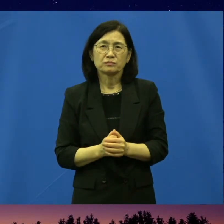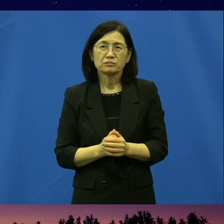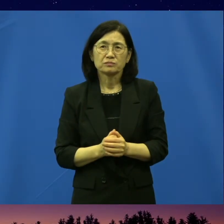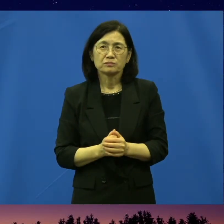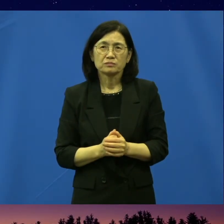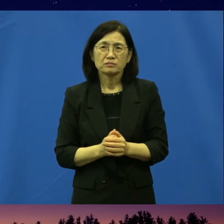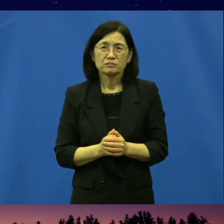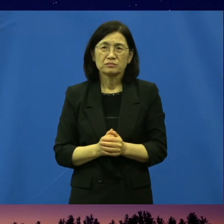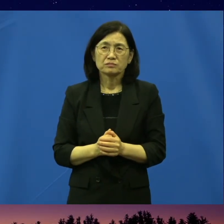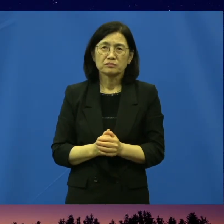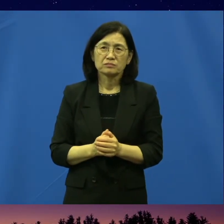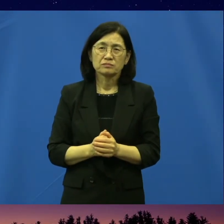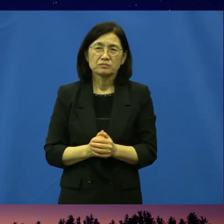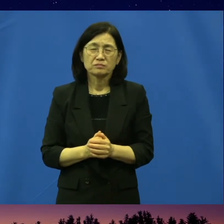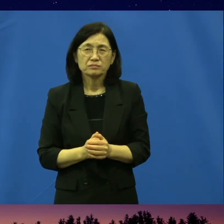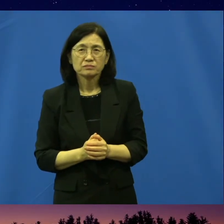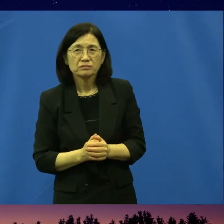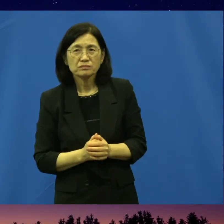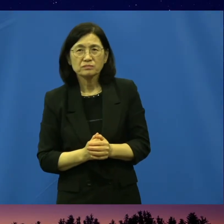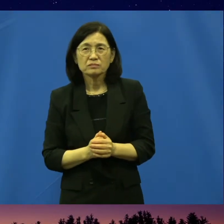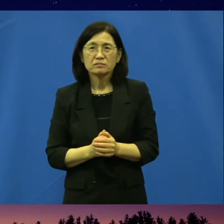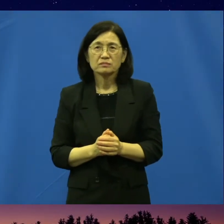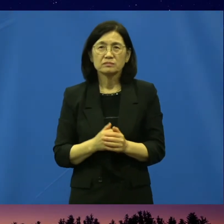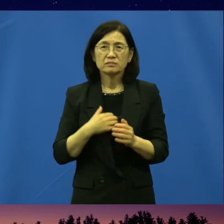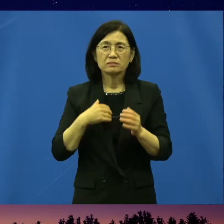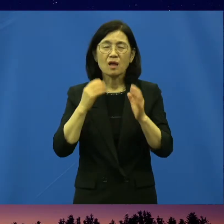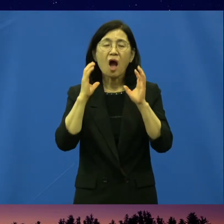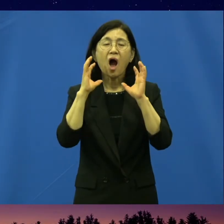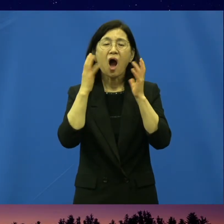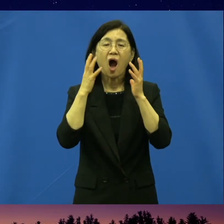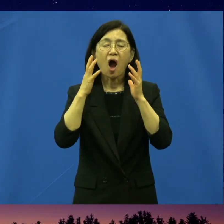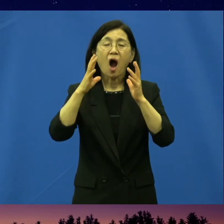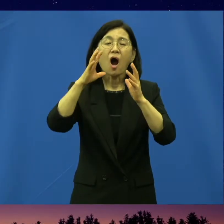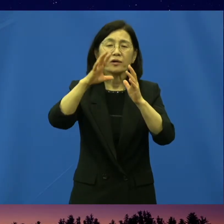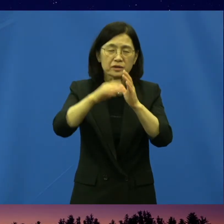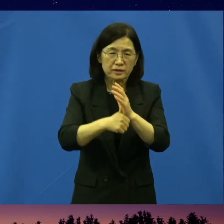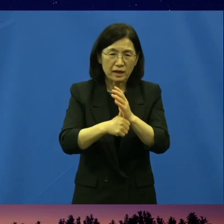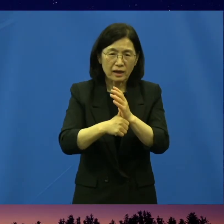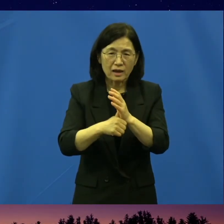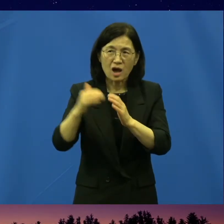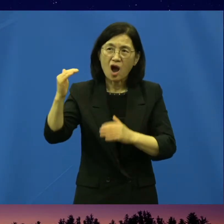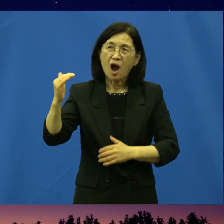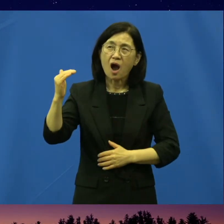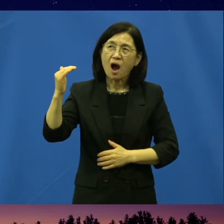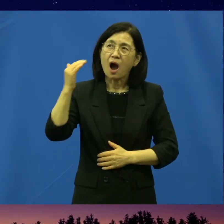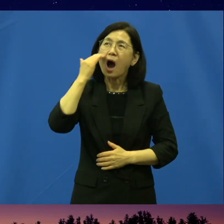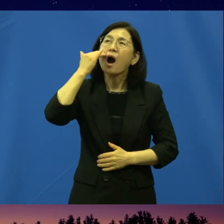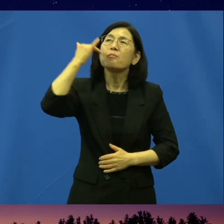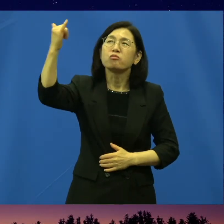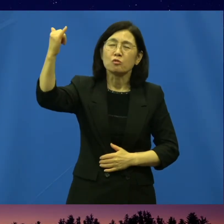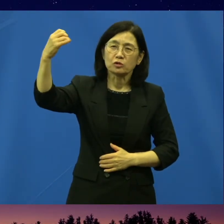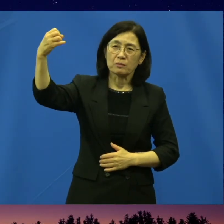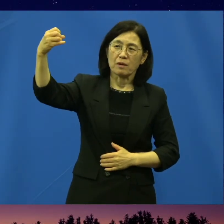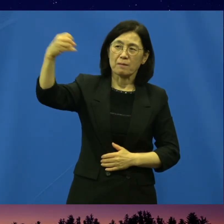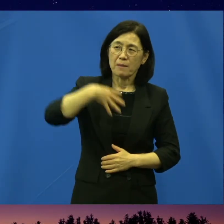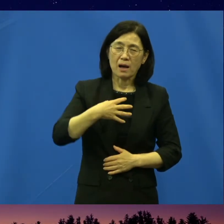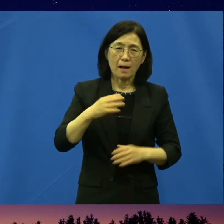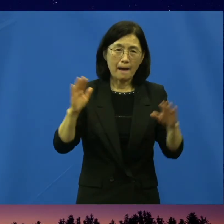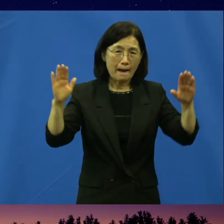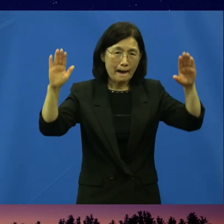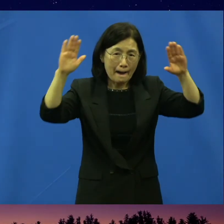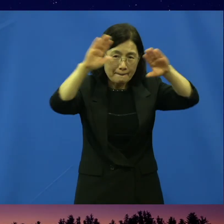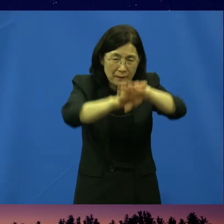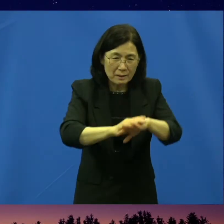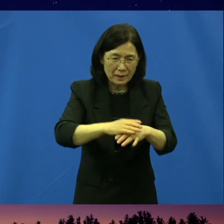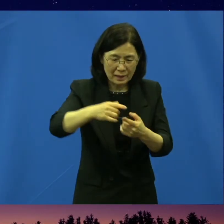어릴 때도 저는 이제 그 집에서도 그런 얘기 어른들이 밤에 소도 꺾지 말아요. 왜 못 깎으라는지 모르겠어요.